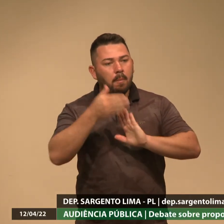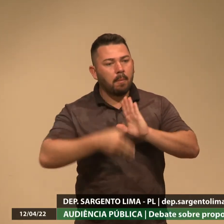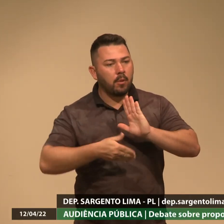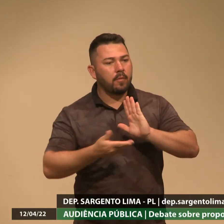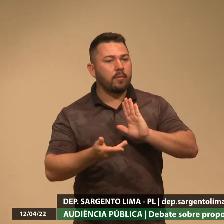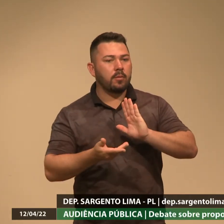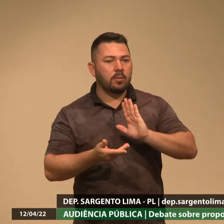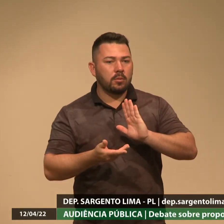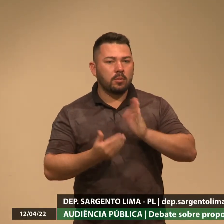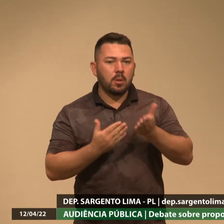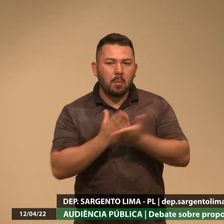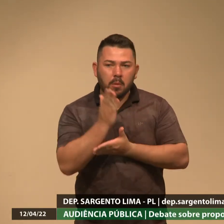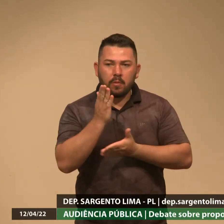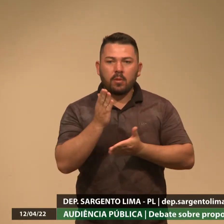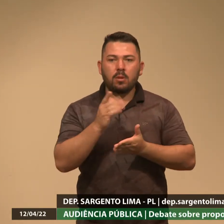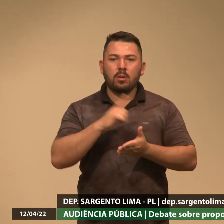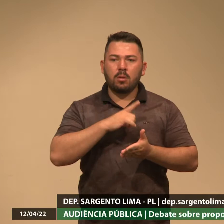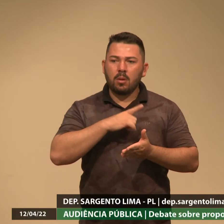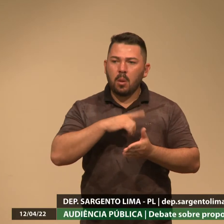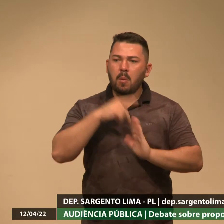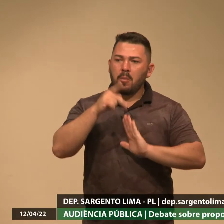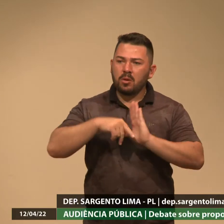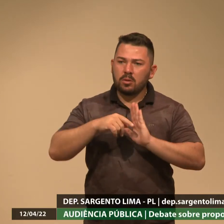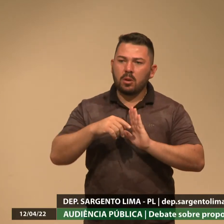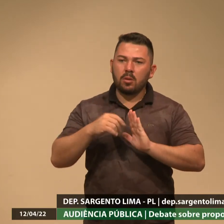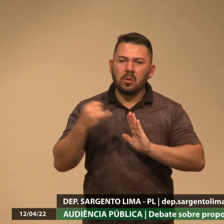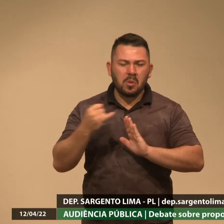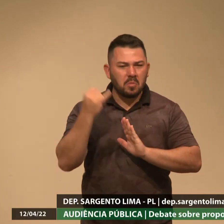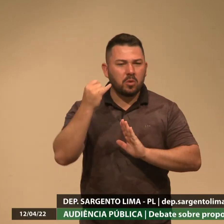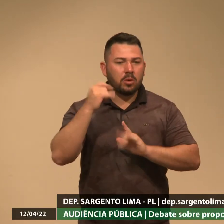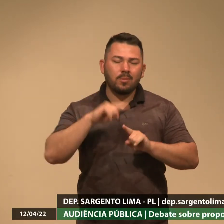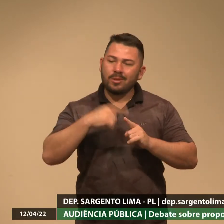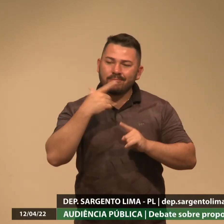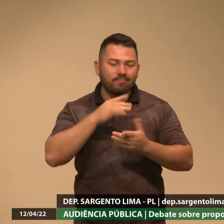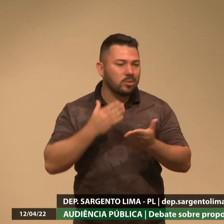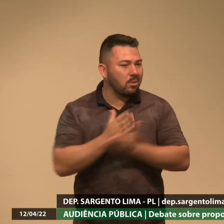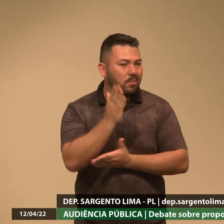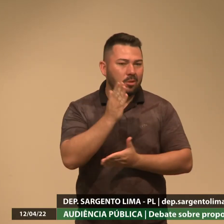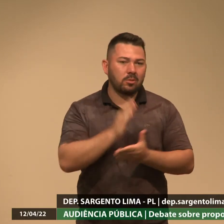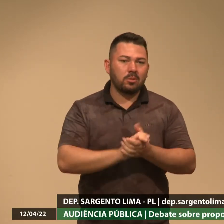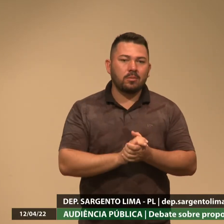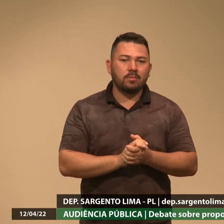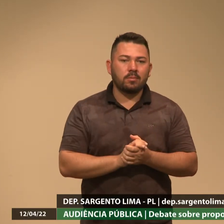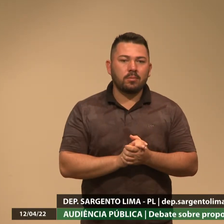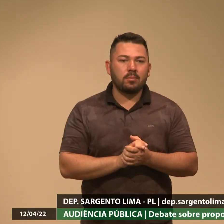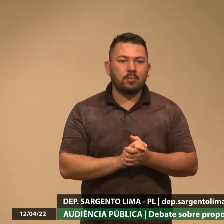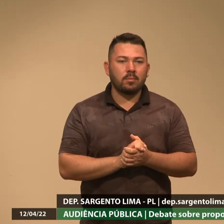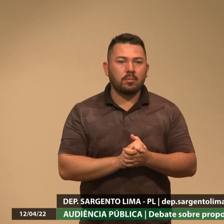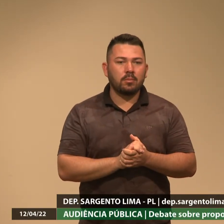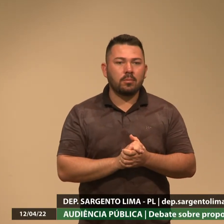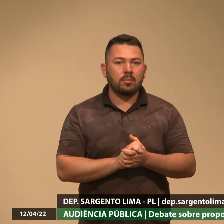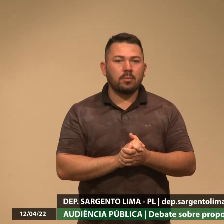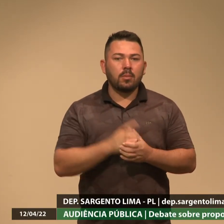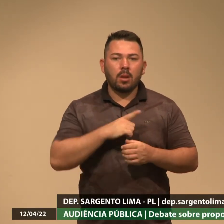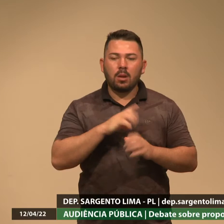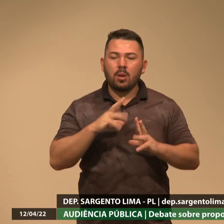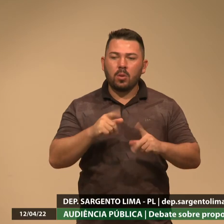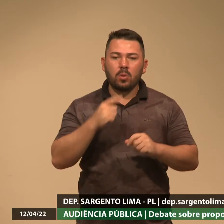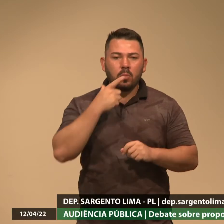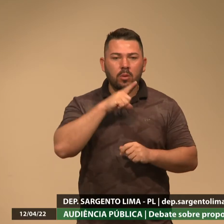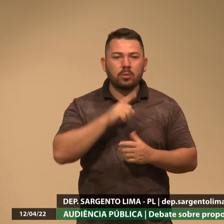ter provado tem projeto que é excelente mas não consegue aprovação o Brasil tem tudo para conseguir